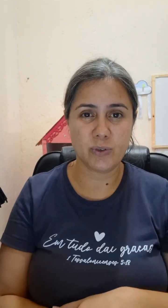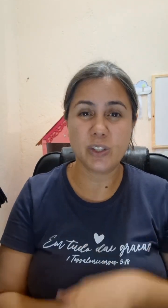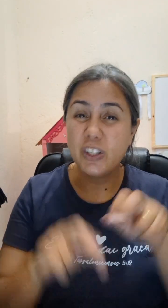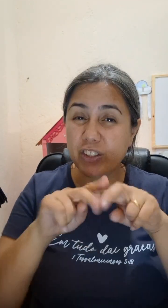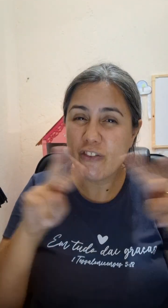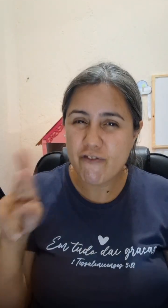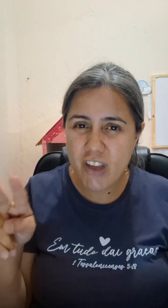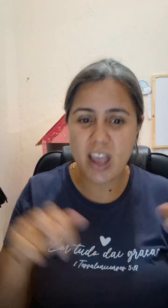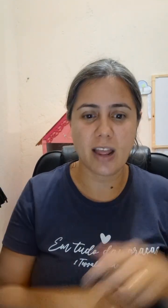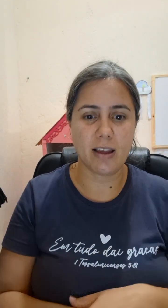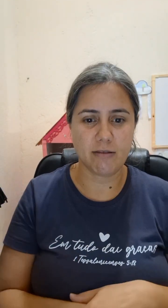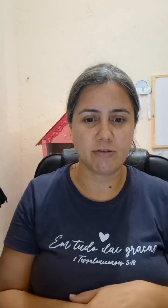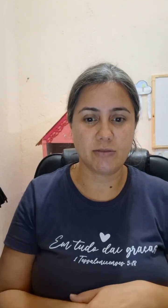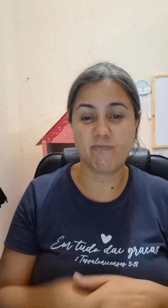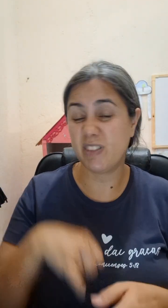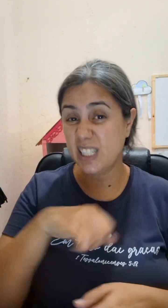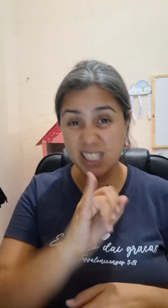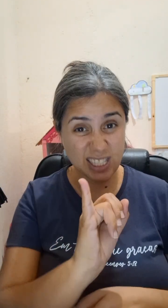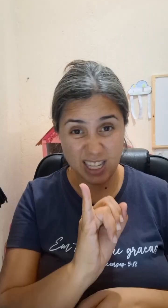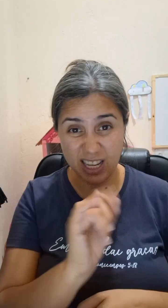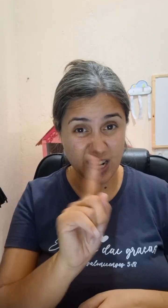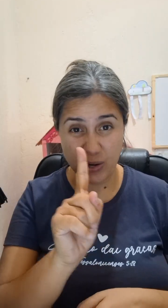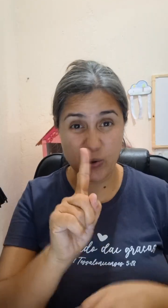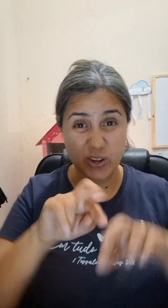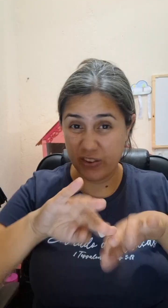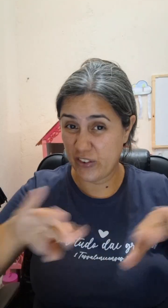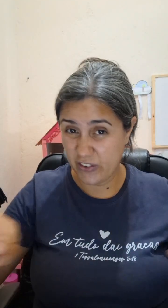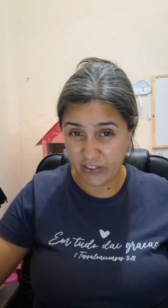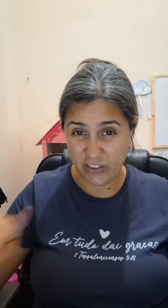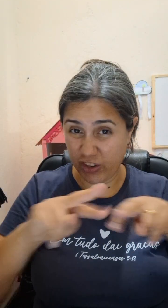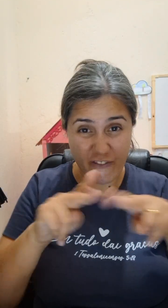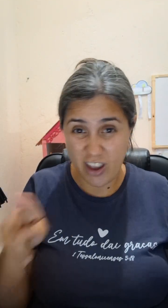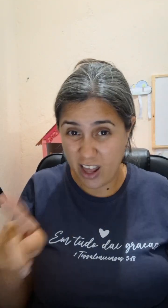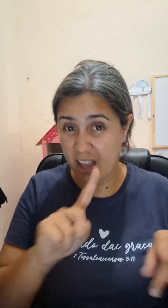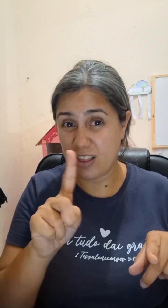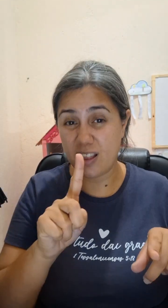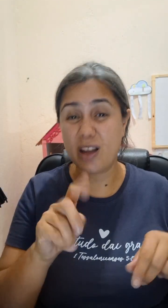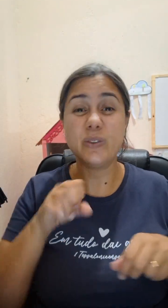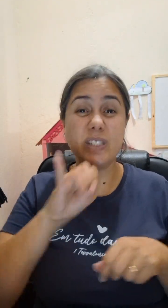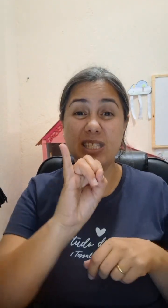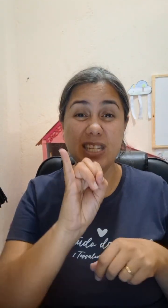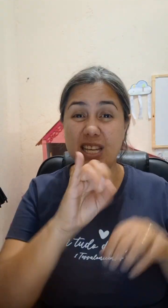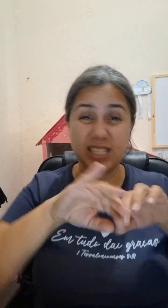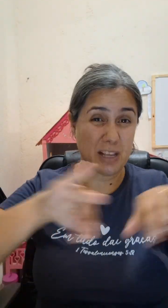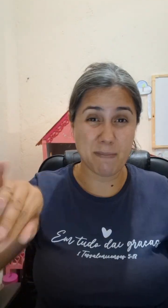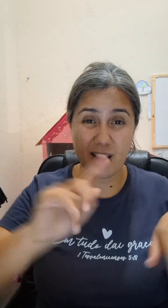o que significa ser santo. É ser separado, significa